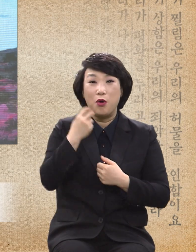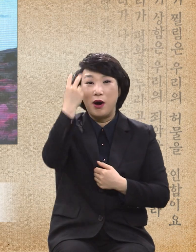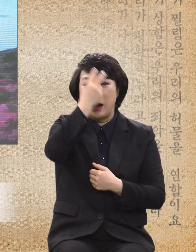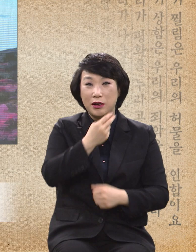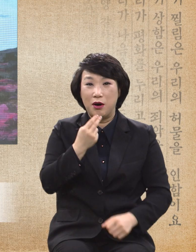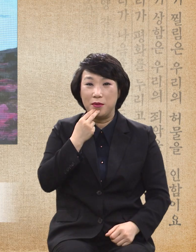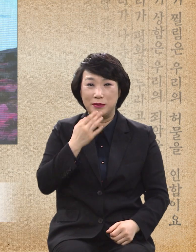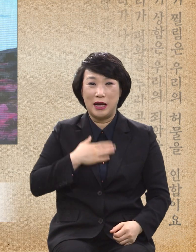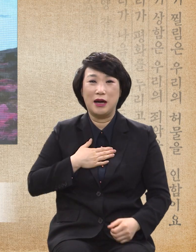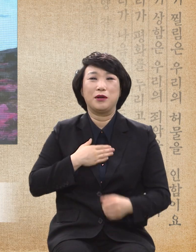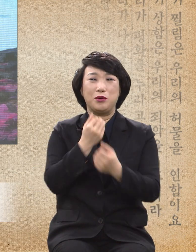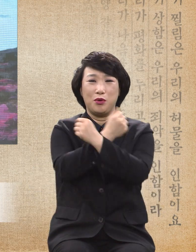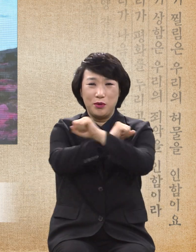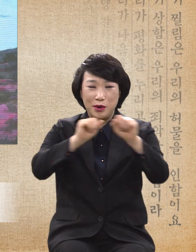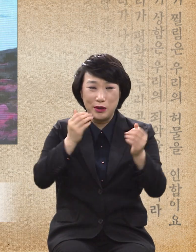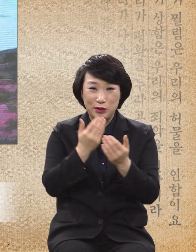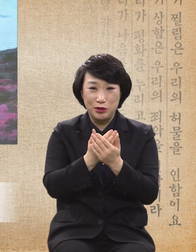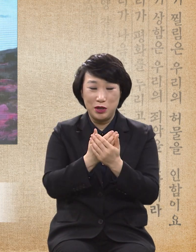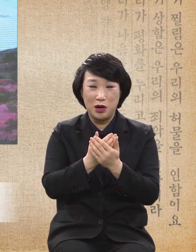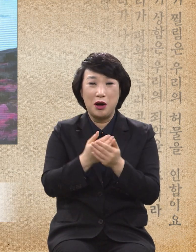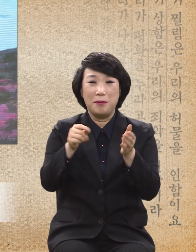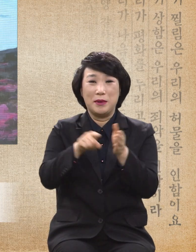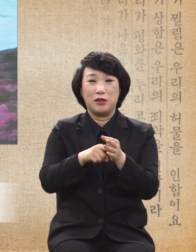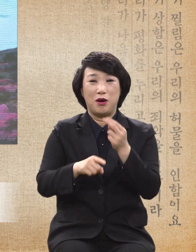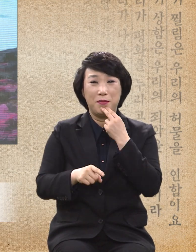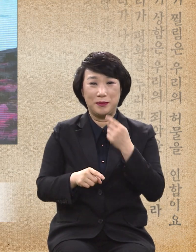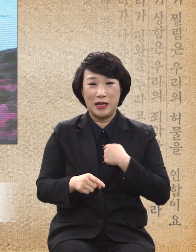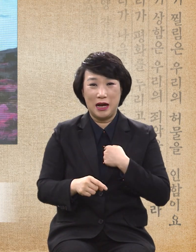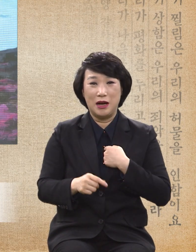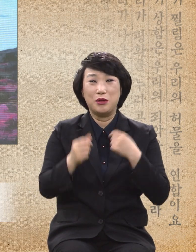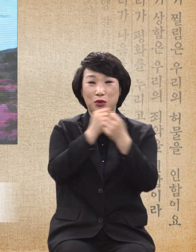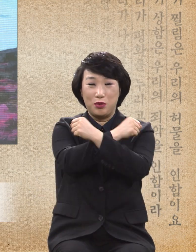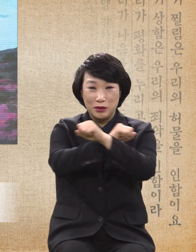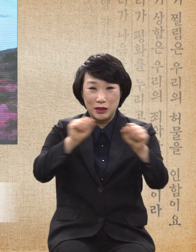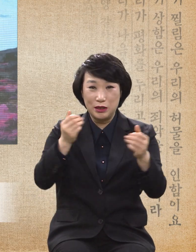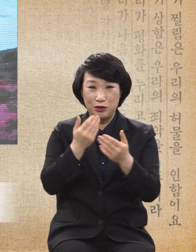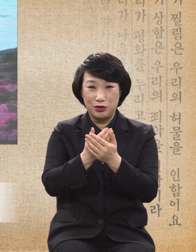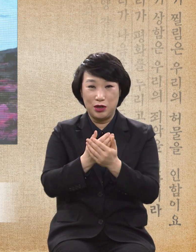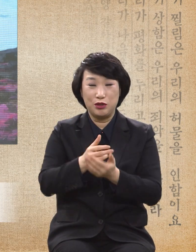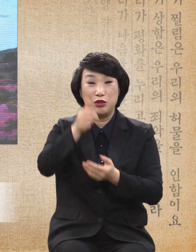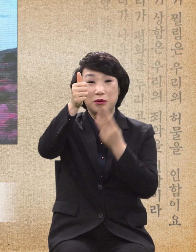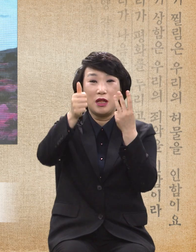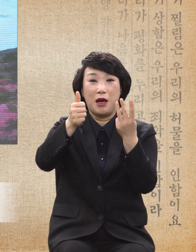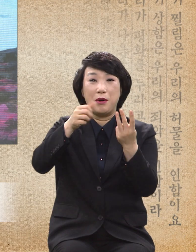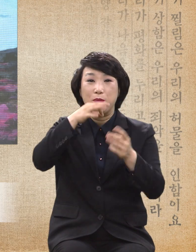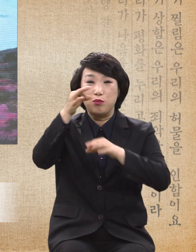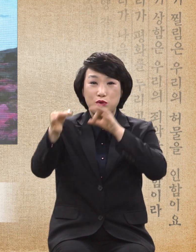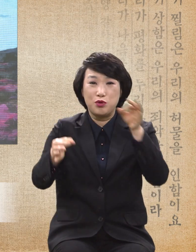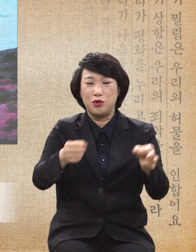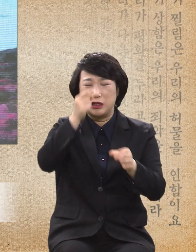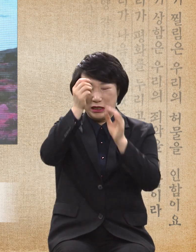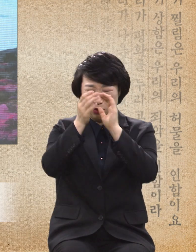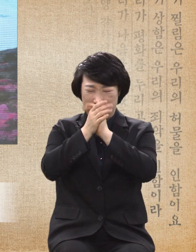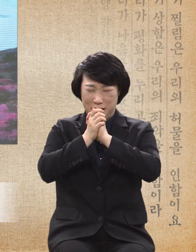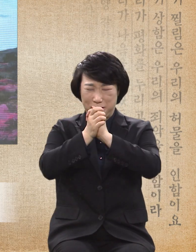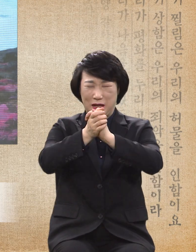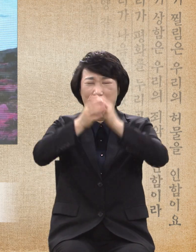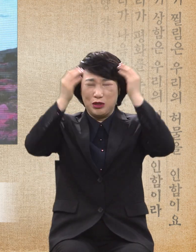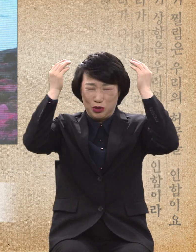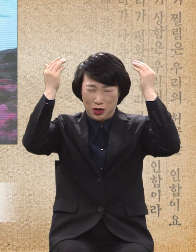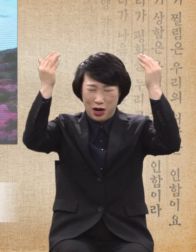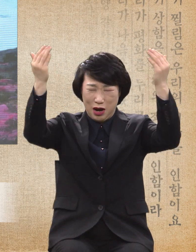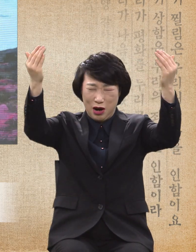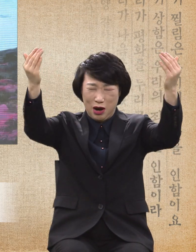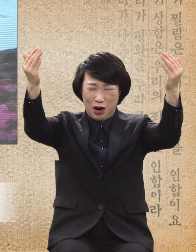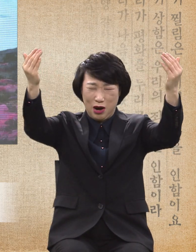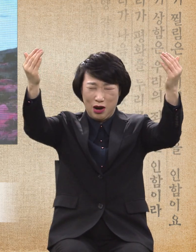관리하지 못함을 용서하소서. 믿음 없음을 용서하소서. 주여 삼창하고 기도하겠습니다.